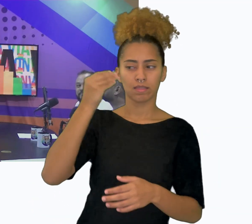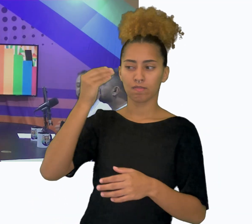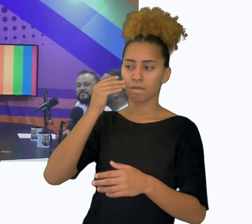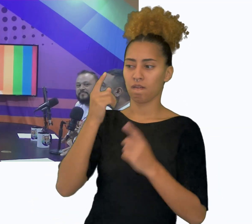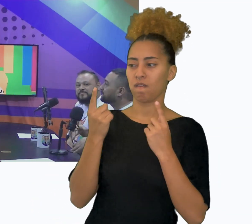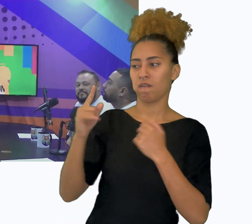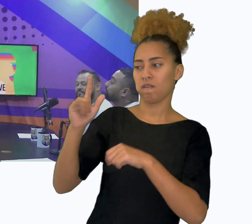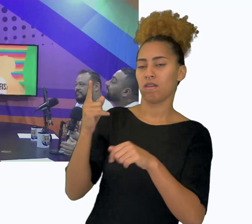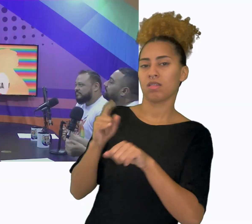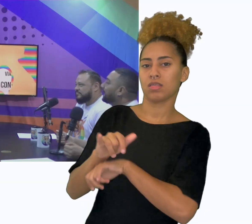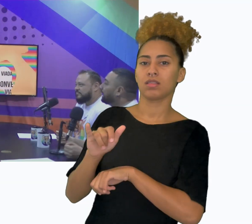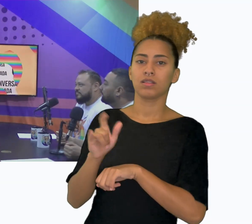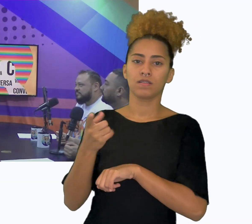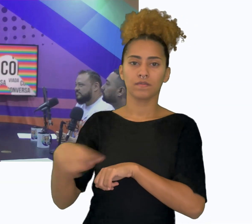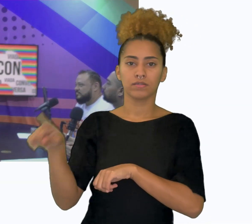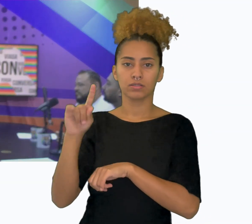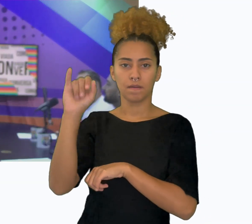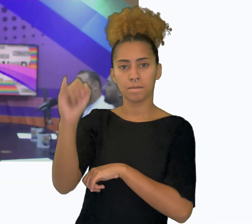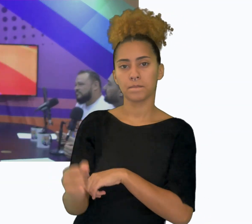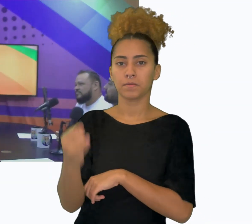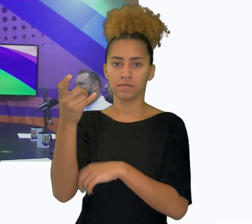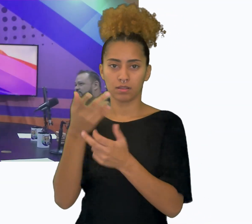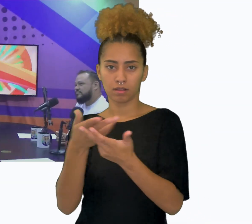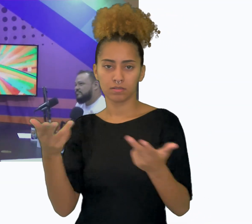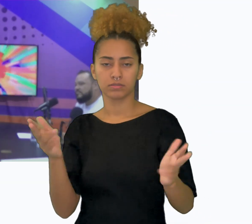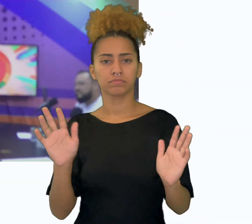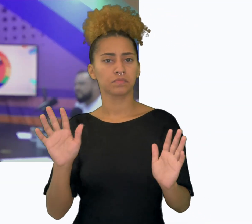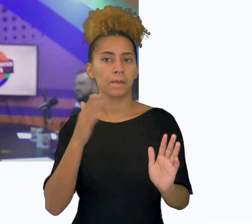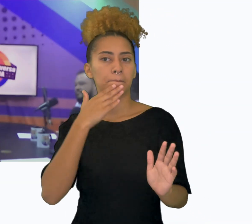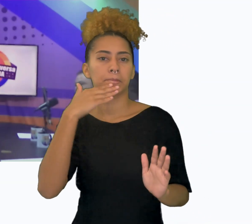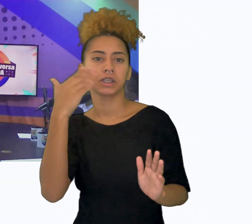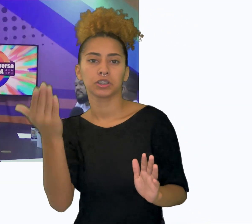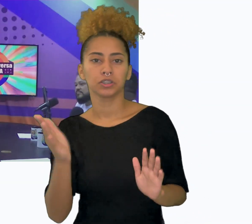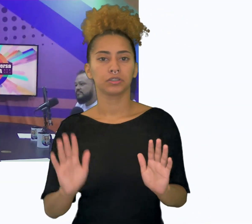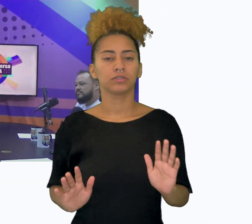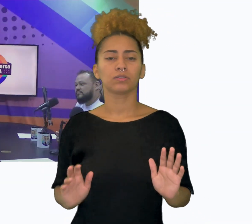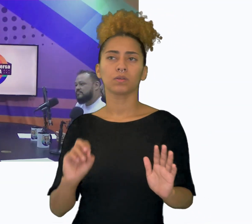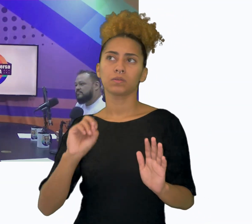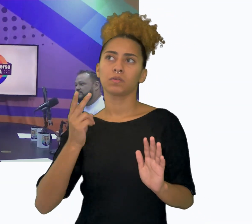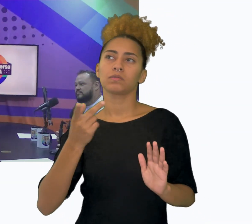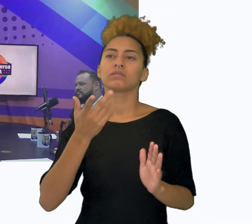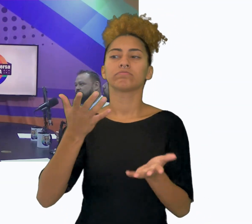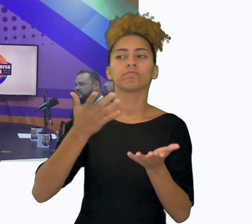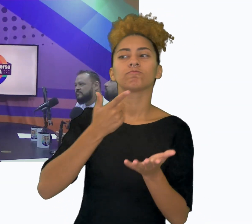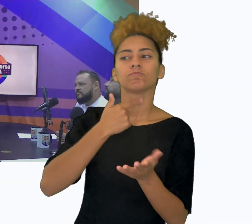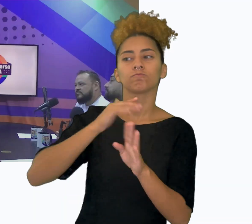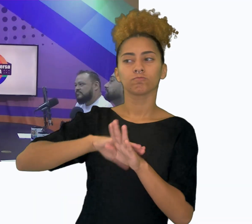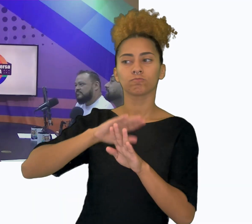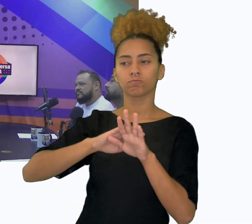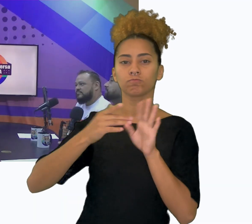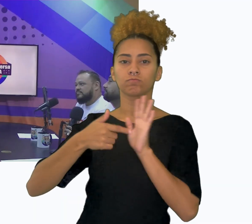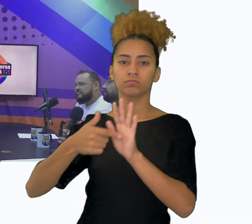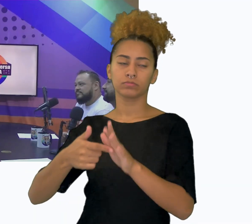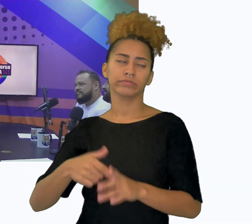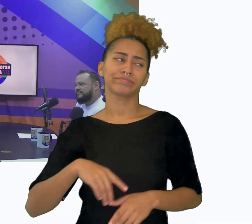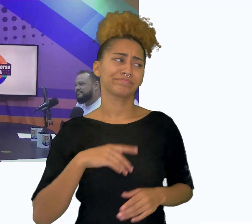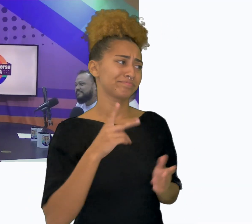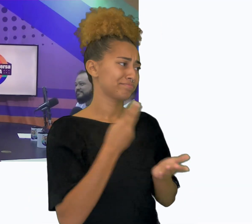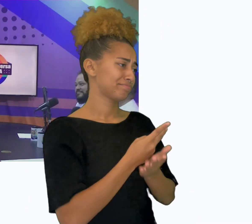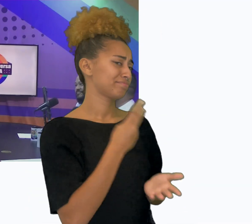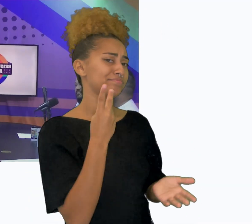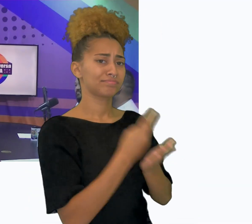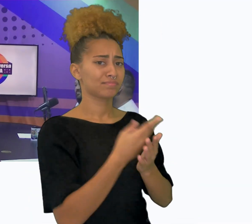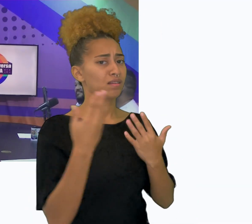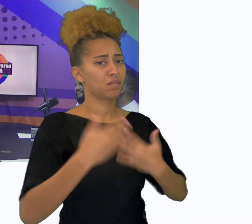montar em vocês, se aproveitar de vocês, pedir alguma coisa ou querer alguma coisa? Ah, Dilma, todo ano, quando ela vai